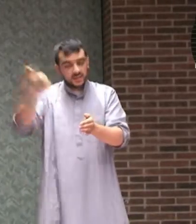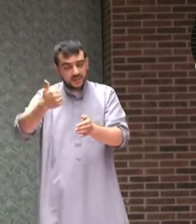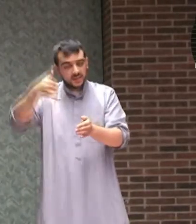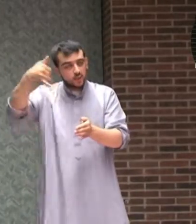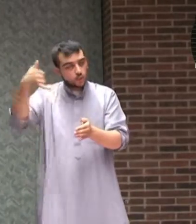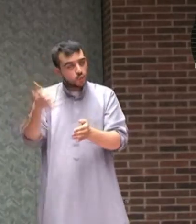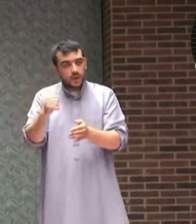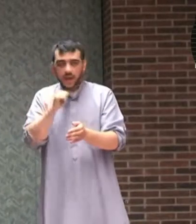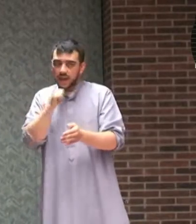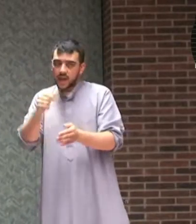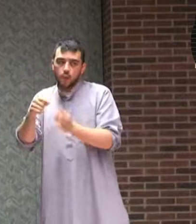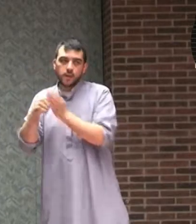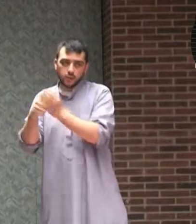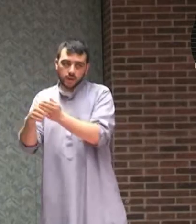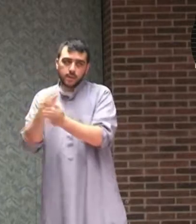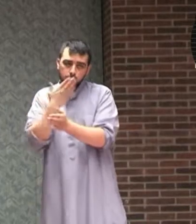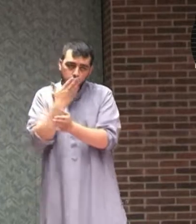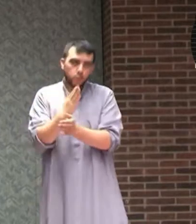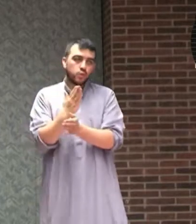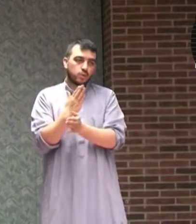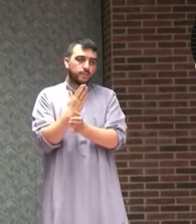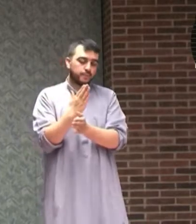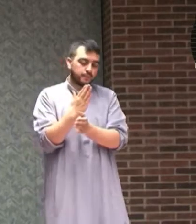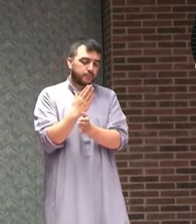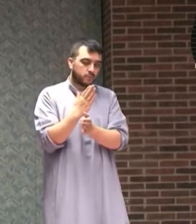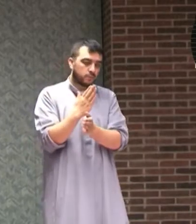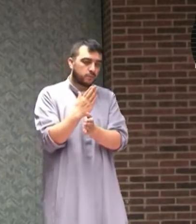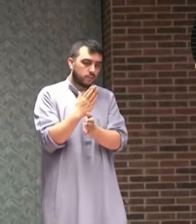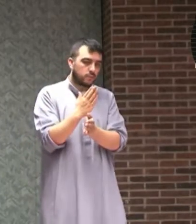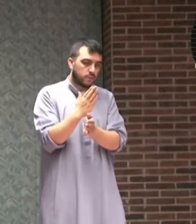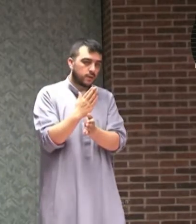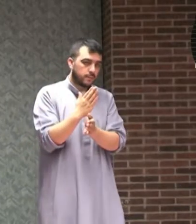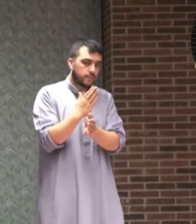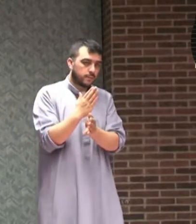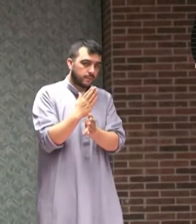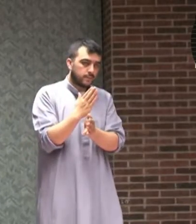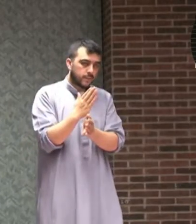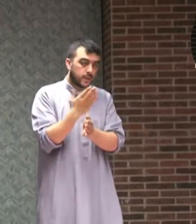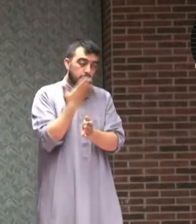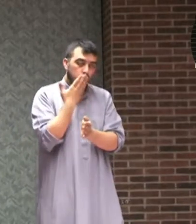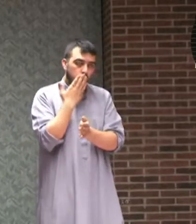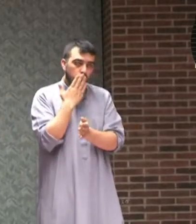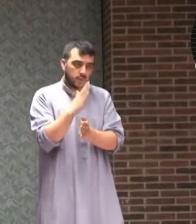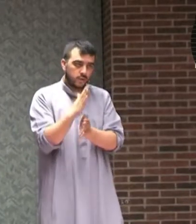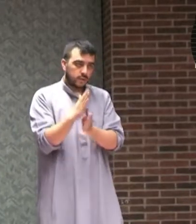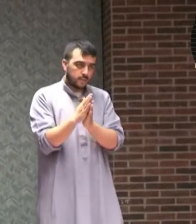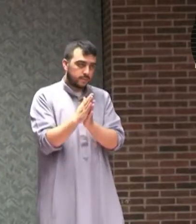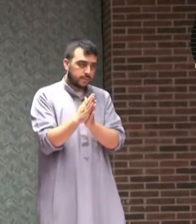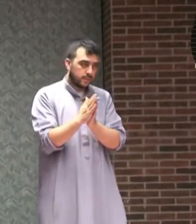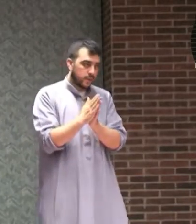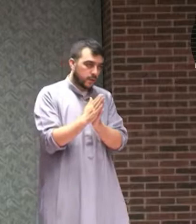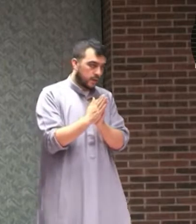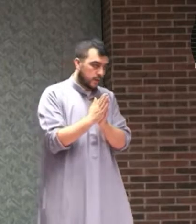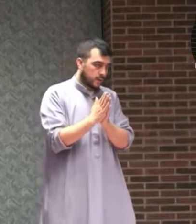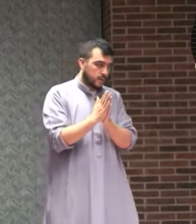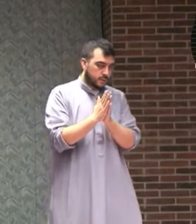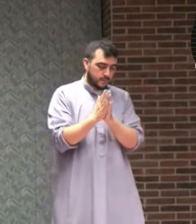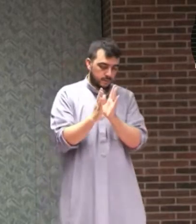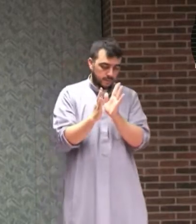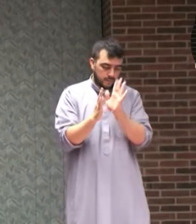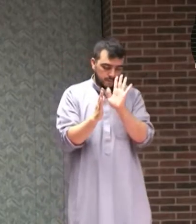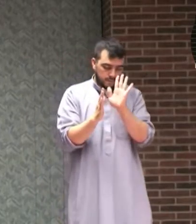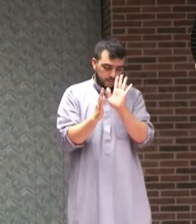sont surérogatoires. Toujours, c'est une règle. Nous commençons toujours par l'obligatoire et ensuite nous nous adonnons au